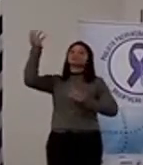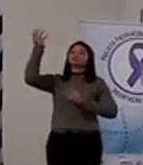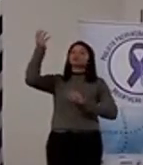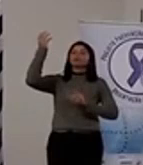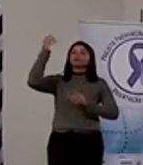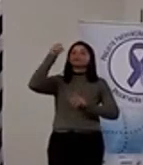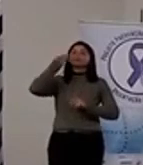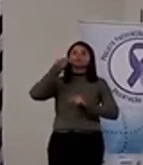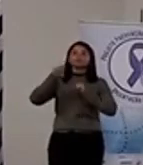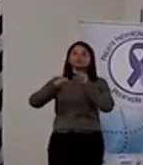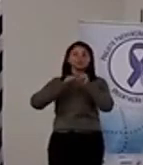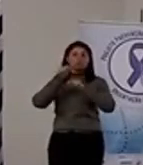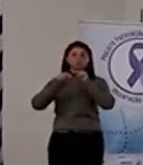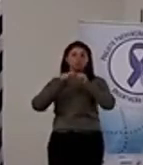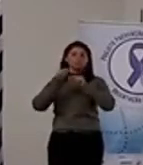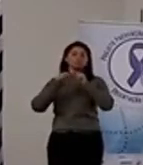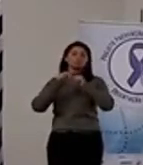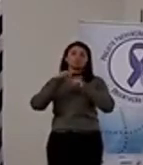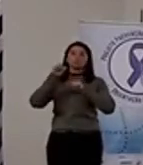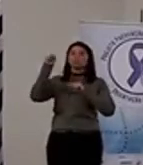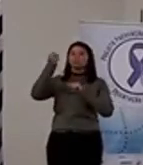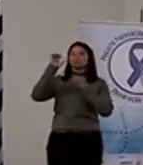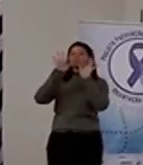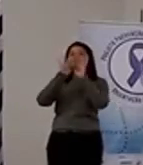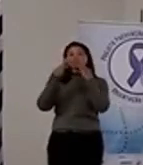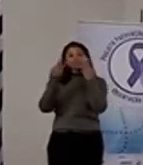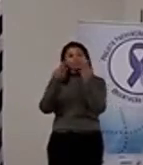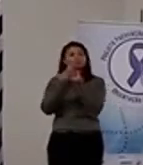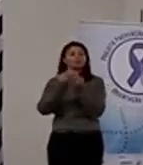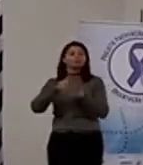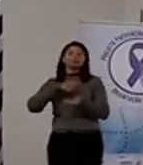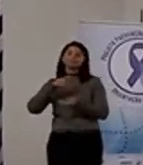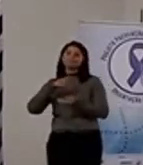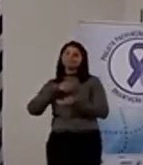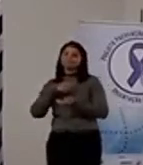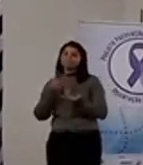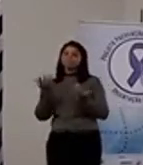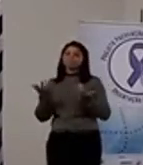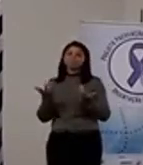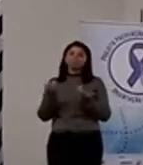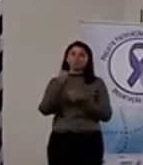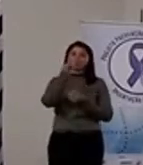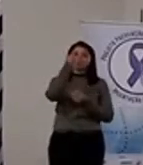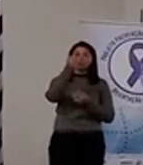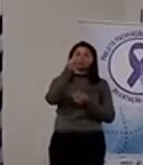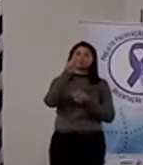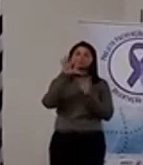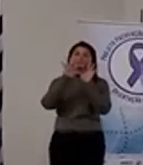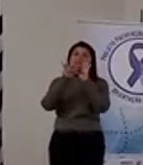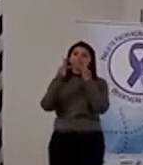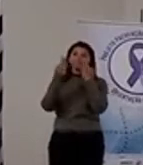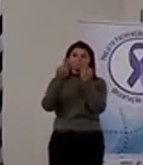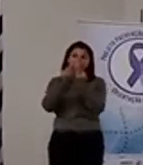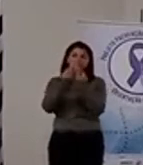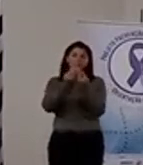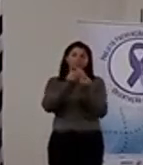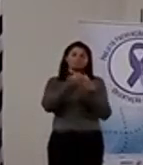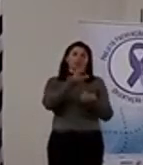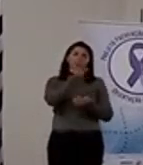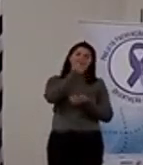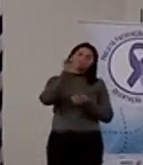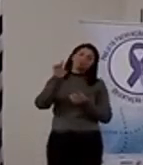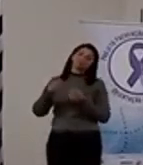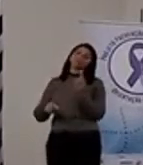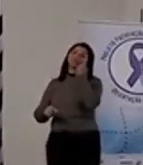a gente foi procurar na literatura, havia apenas 8 famílias no mundo que tinham aquela síndrome. 8 famílias, né? Cada uma tendo um filho, uma família tinha